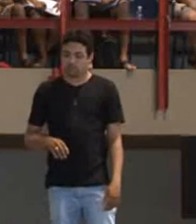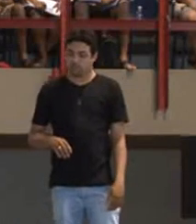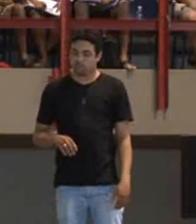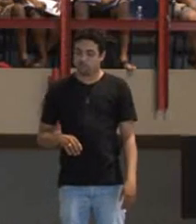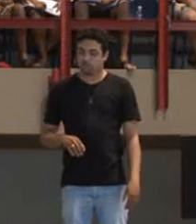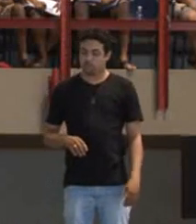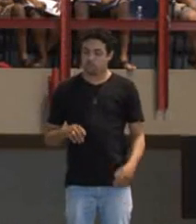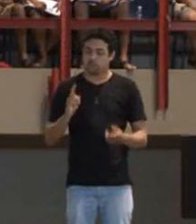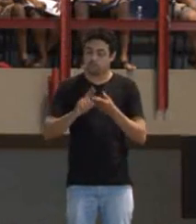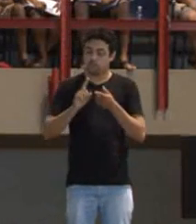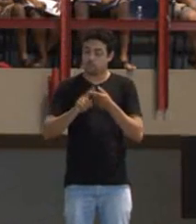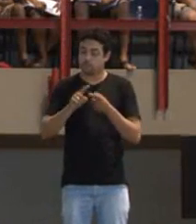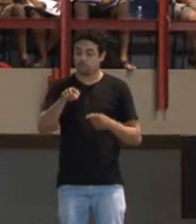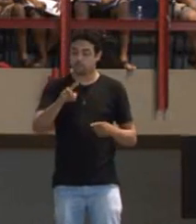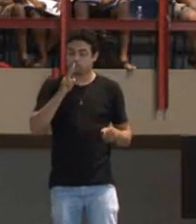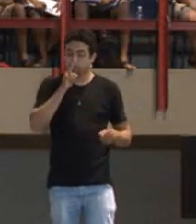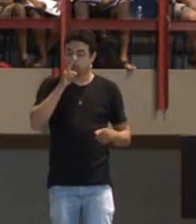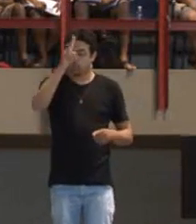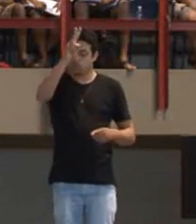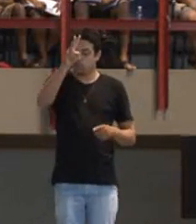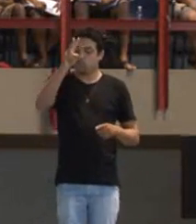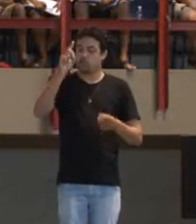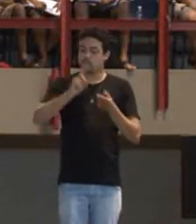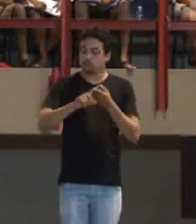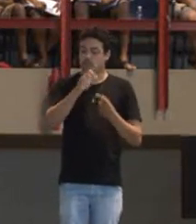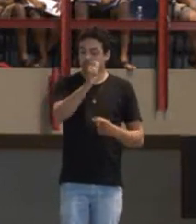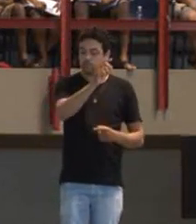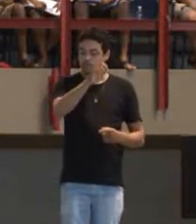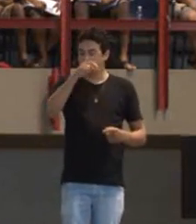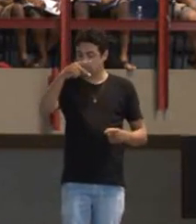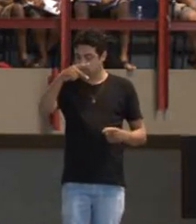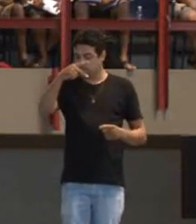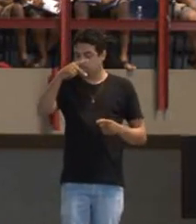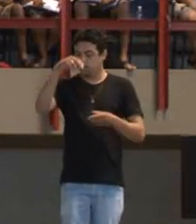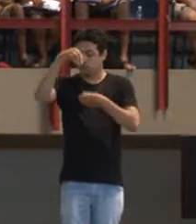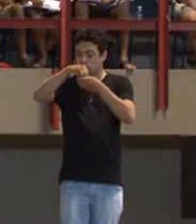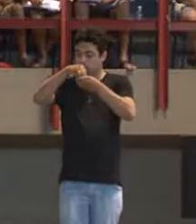potência de um aparelho depende da DDP, está escrito